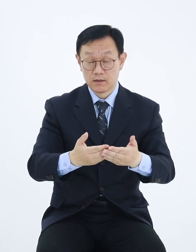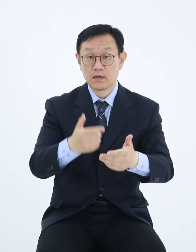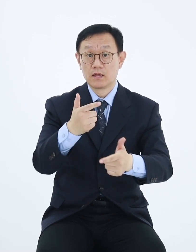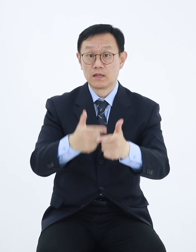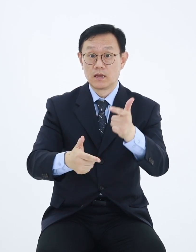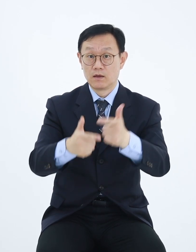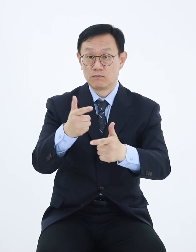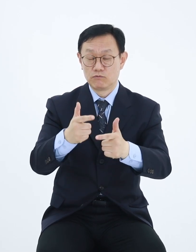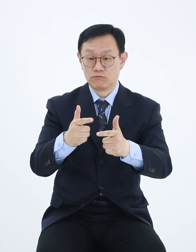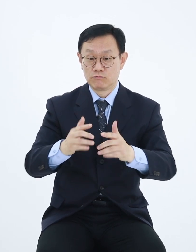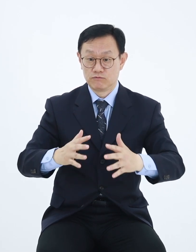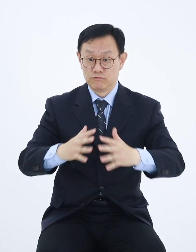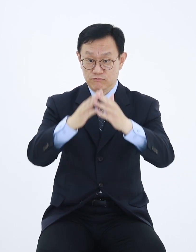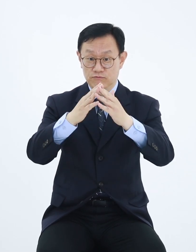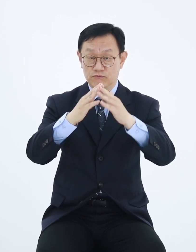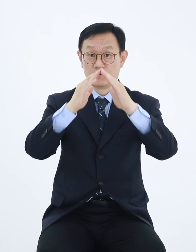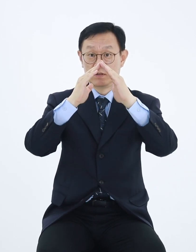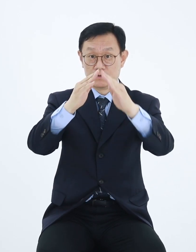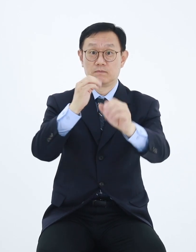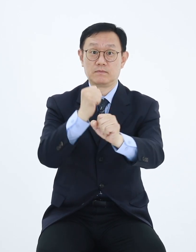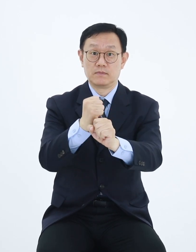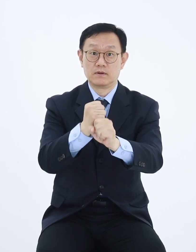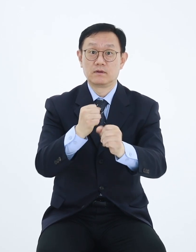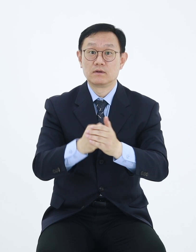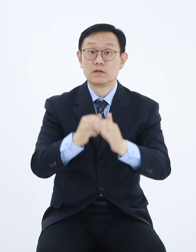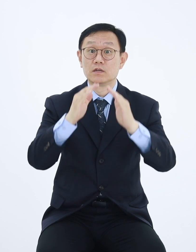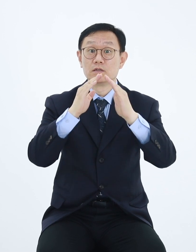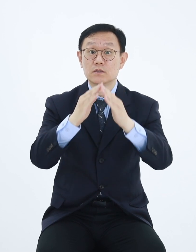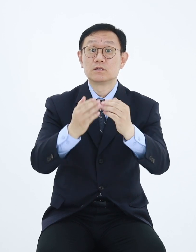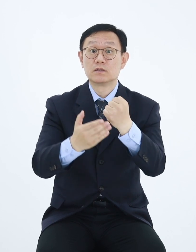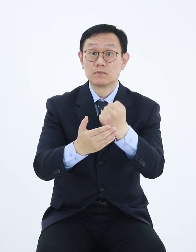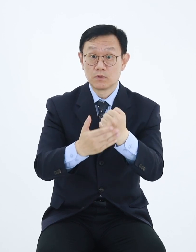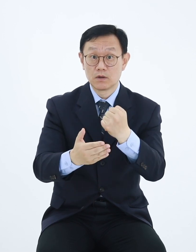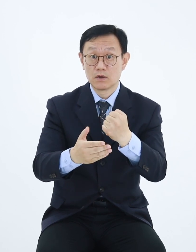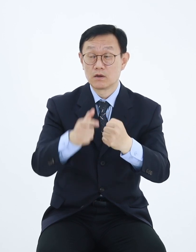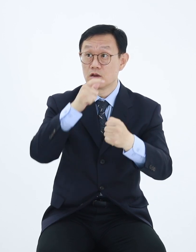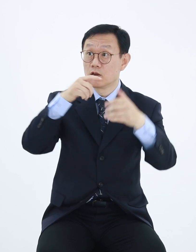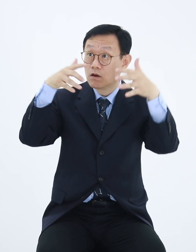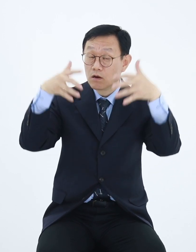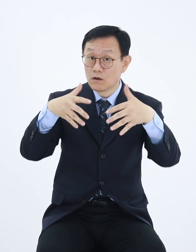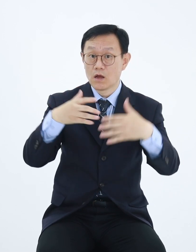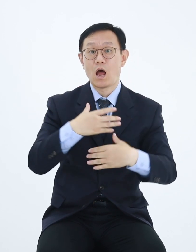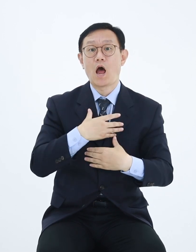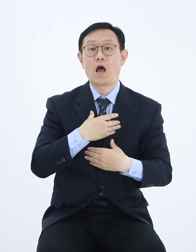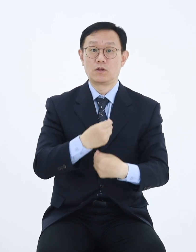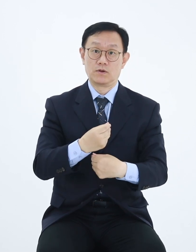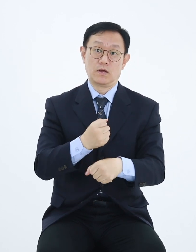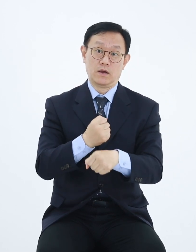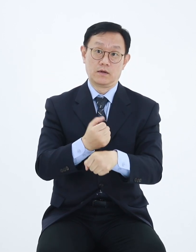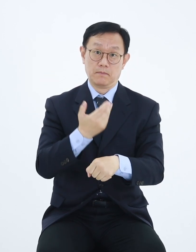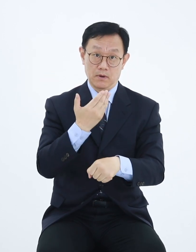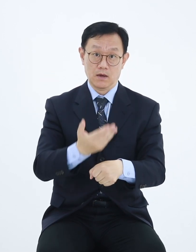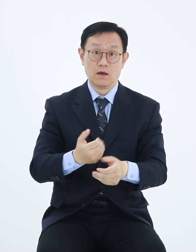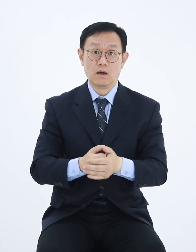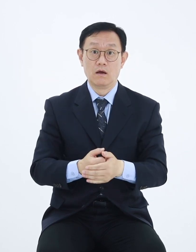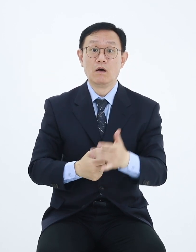설치했습니다 지붕 덕에 궂은 날씨에도 안전하게 길을 오갈 수 있게 되자 b씨의 부모님은 안심할 수